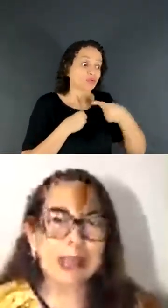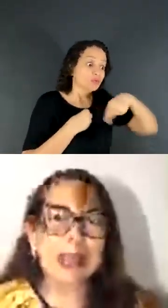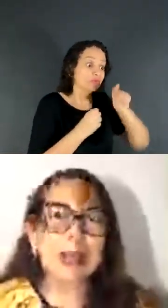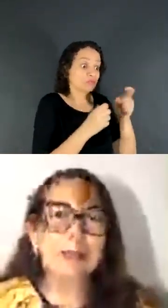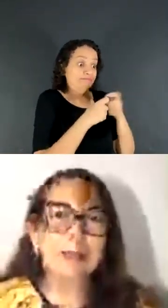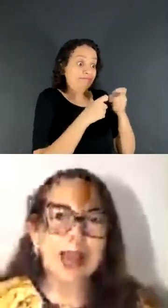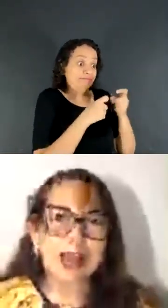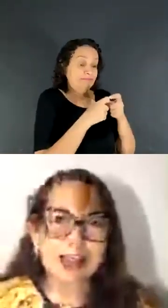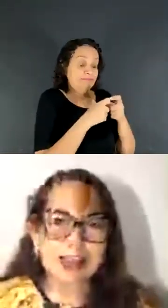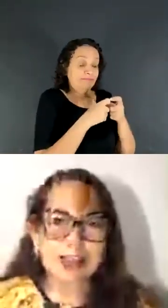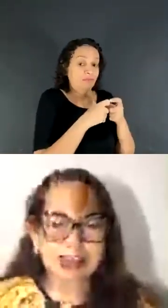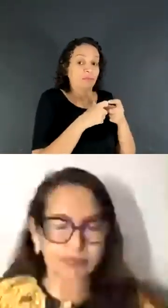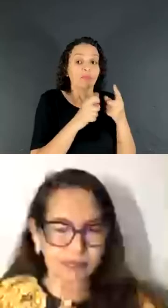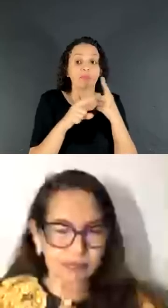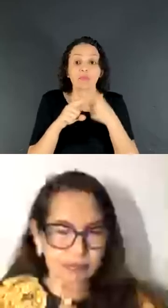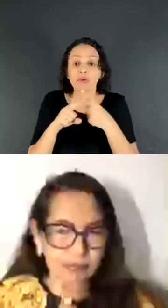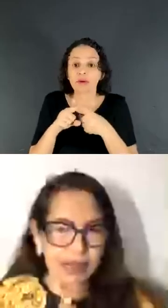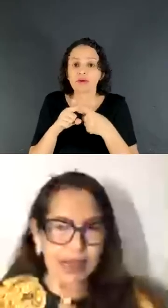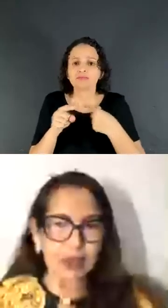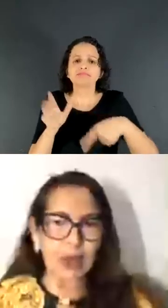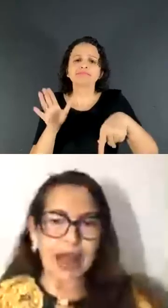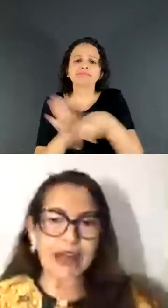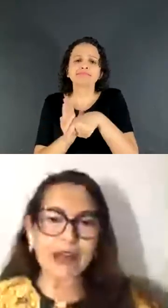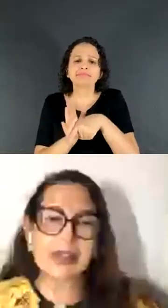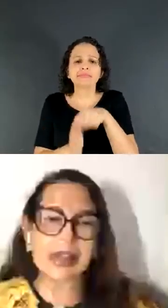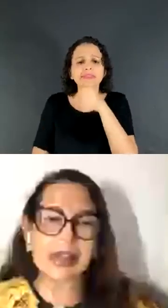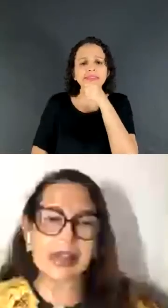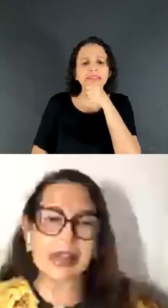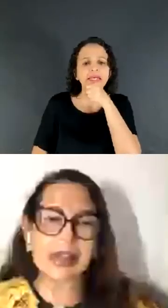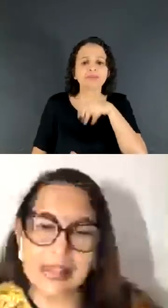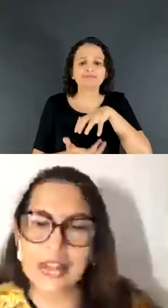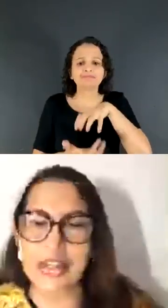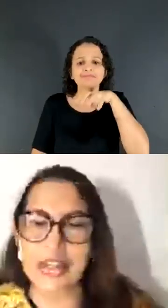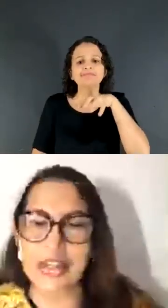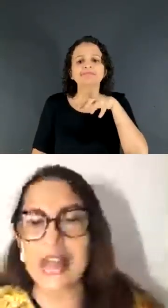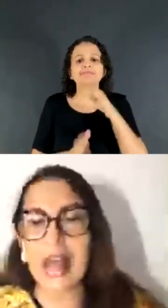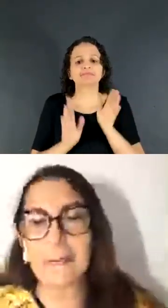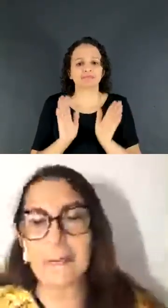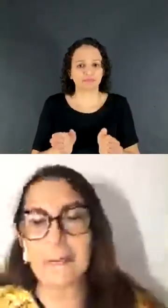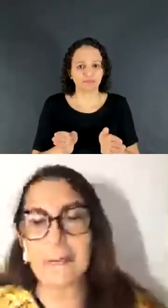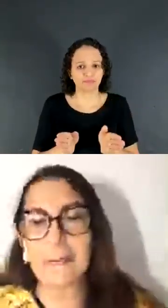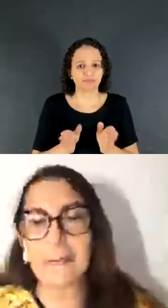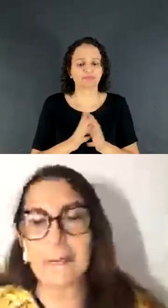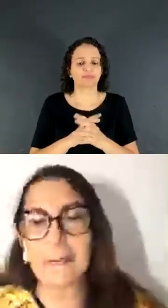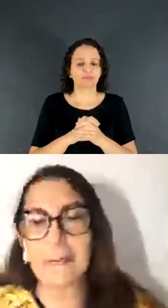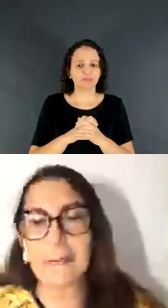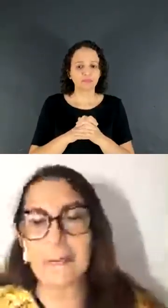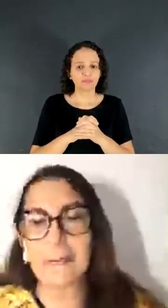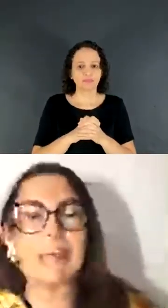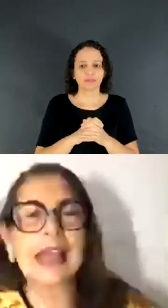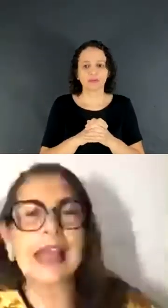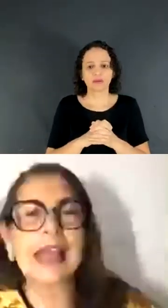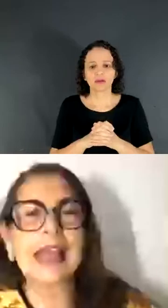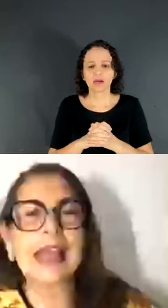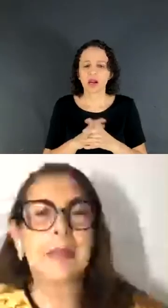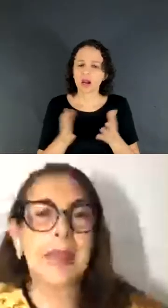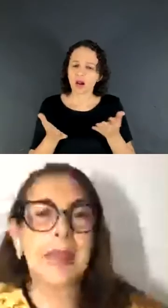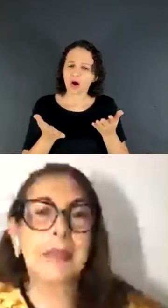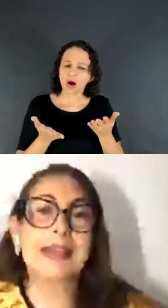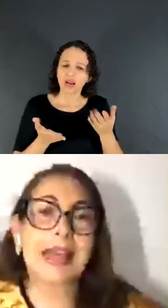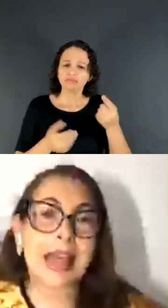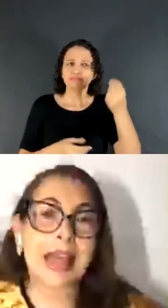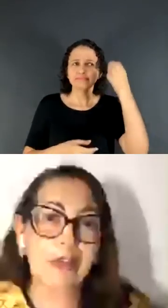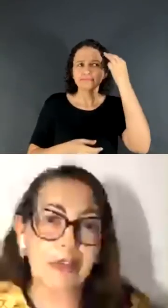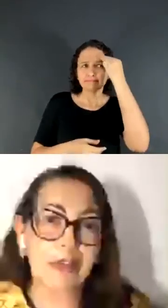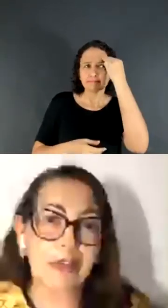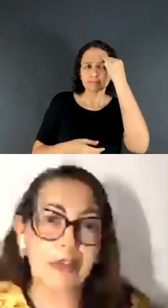né? Mas no caso da demência, gente, a perda da memória, né, ela assim, é bem